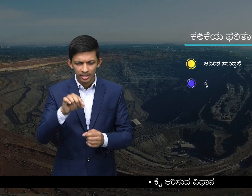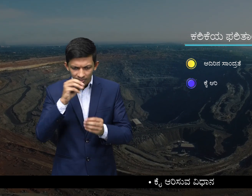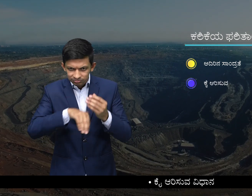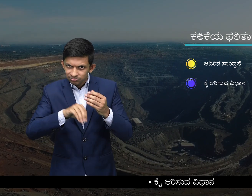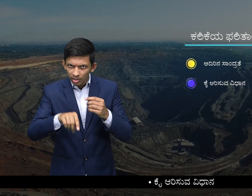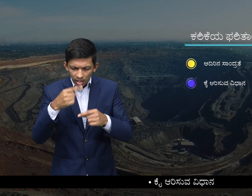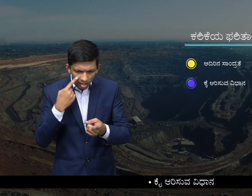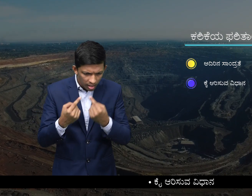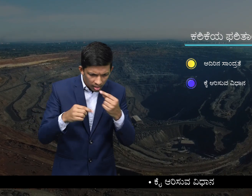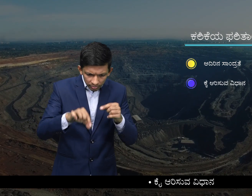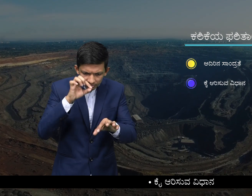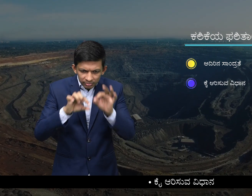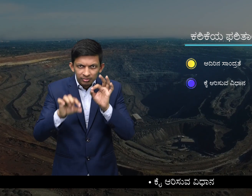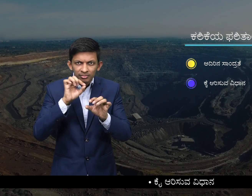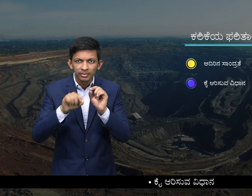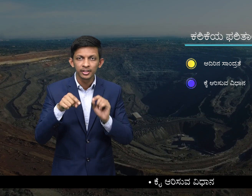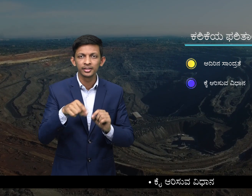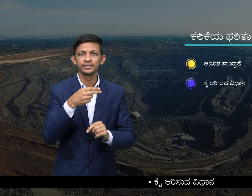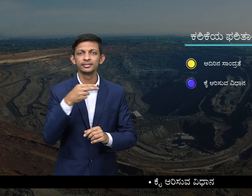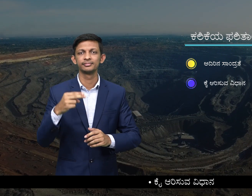ಕೈ ಆರಿಸುವ ವಿಧಾನ,